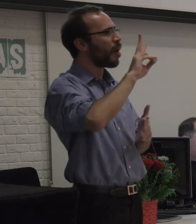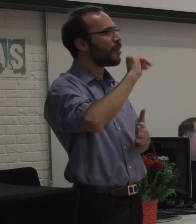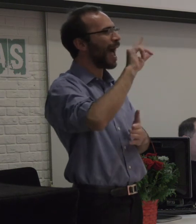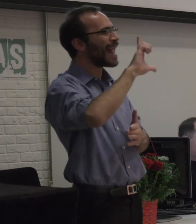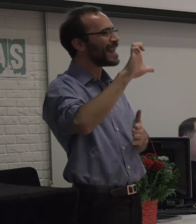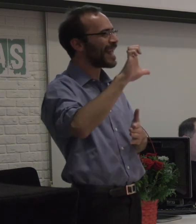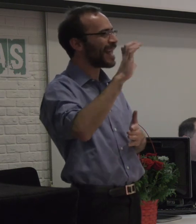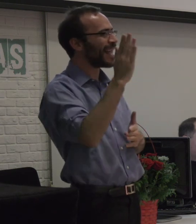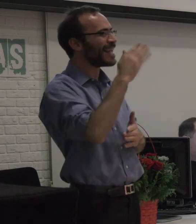digamos, atribuir